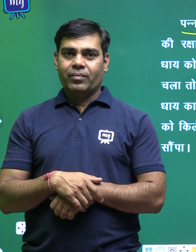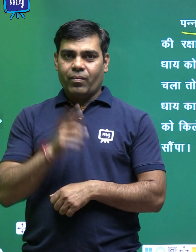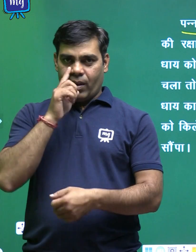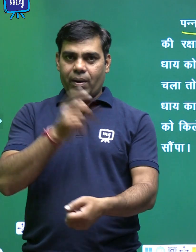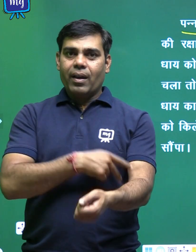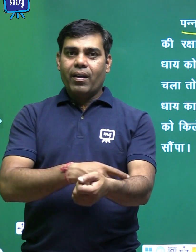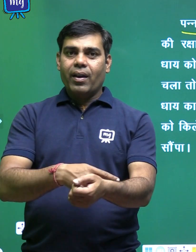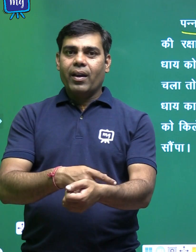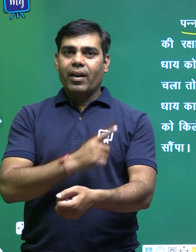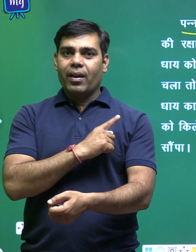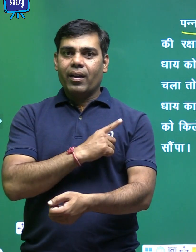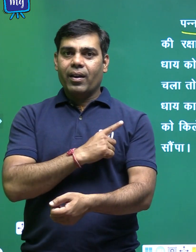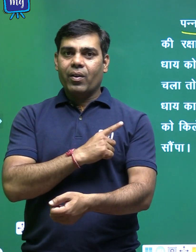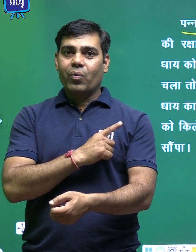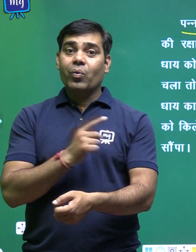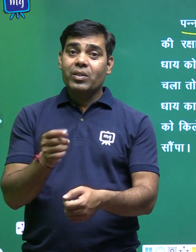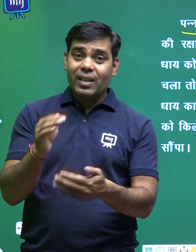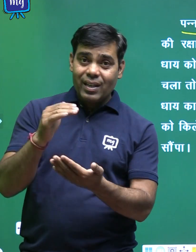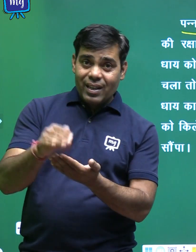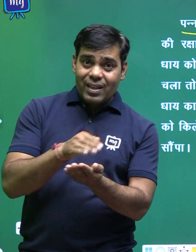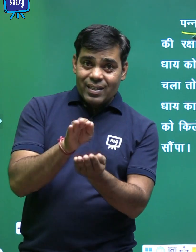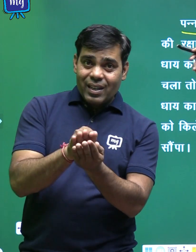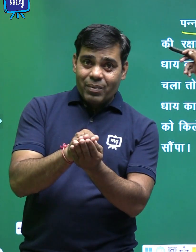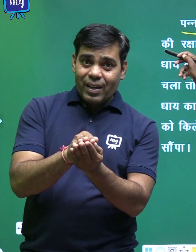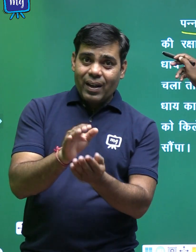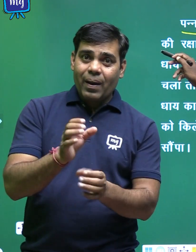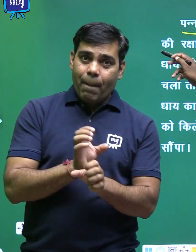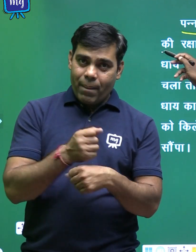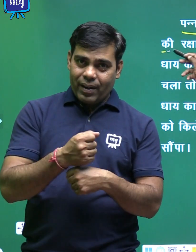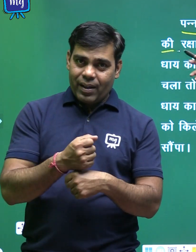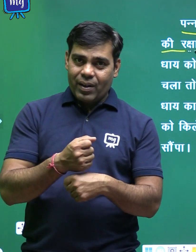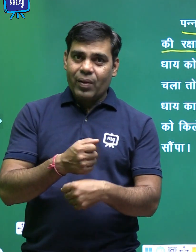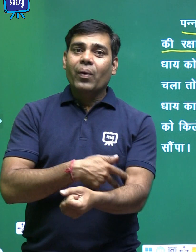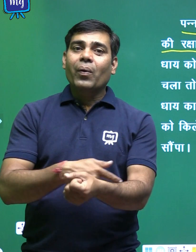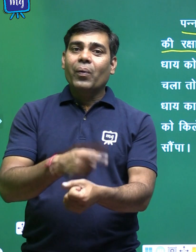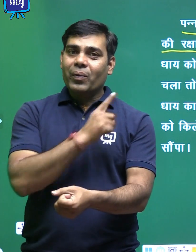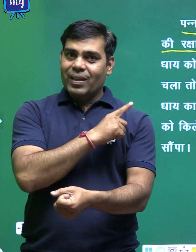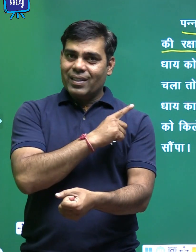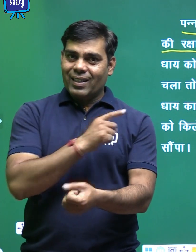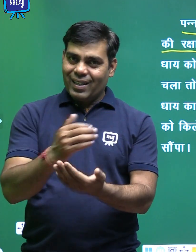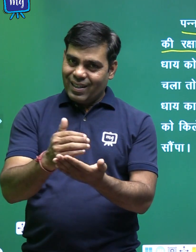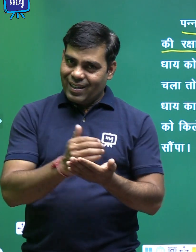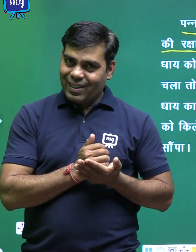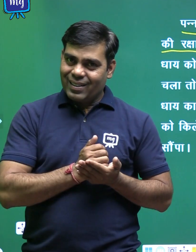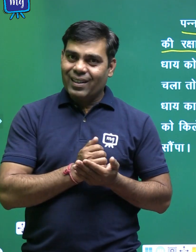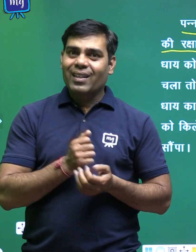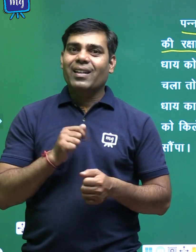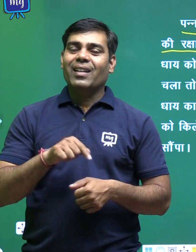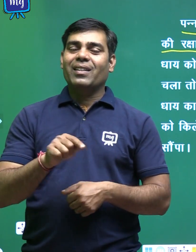पन्नाधाय ढाल बनकर उदय सिंह की रक्षा कर रही थी।